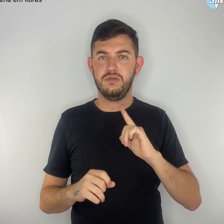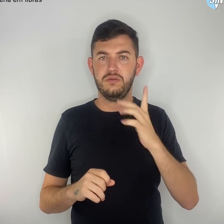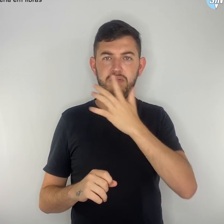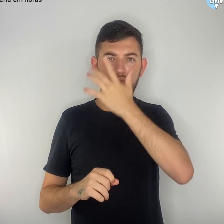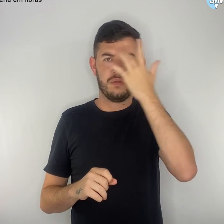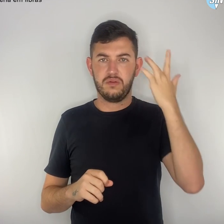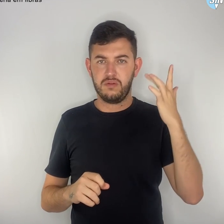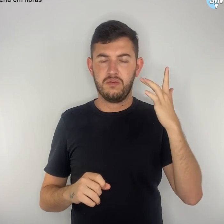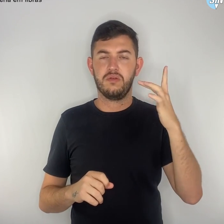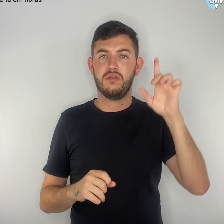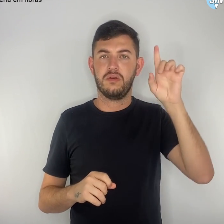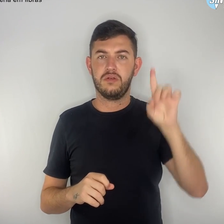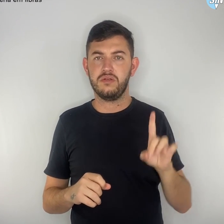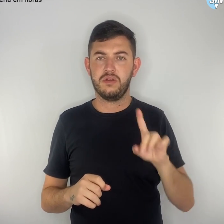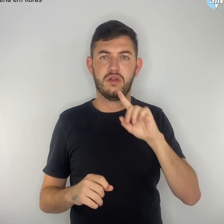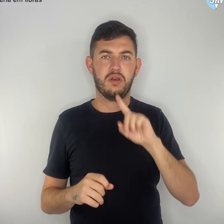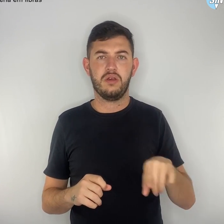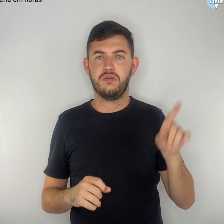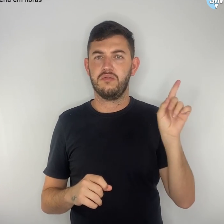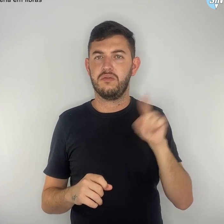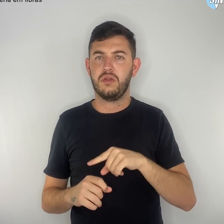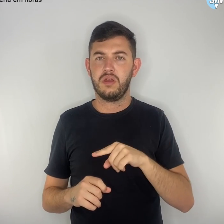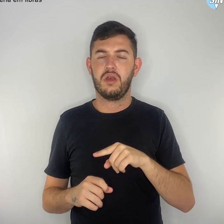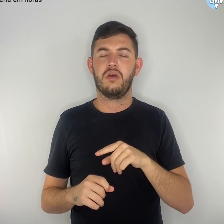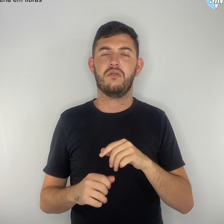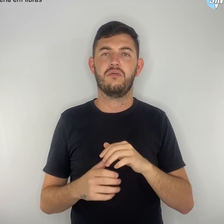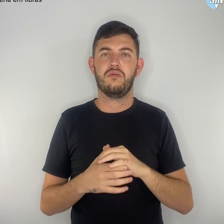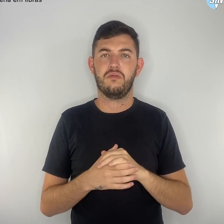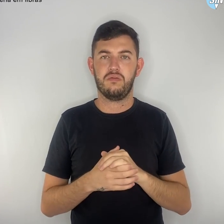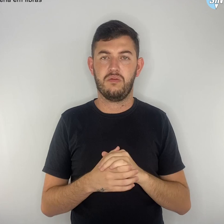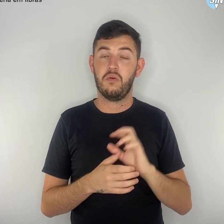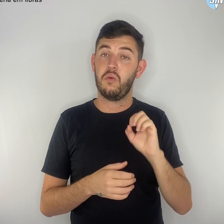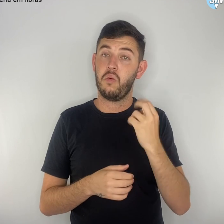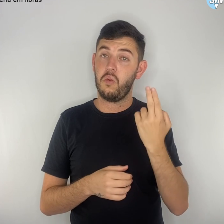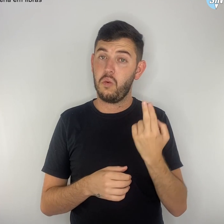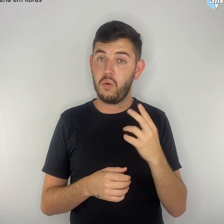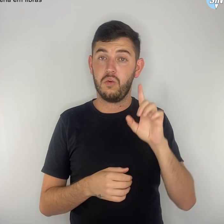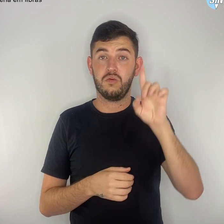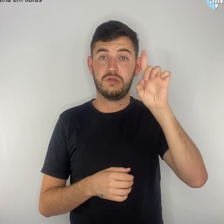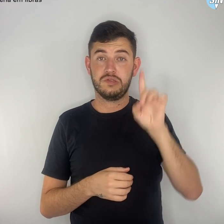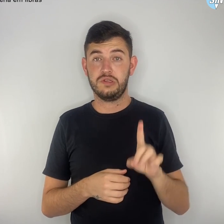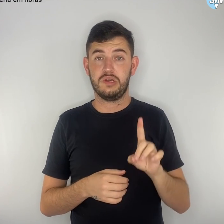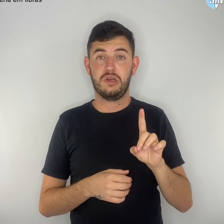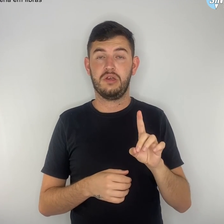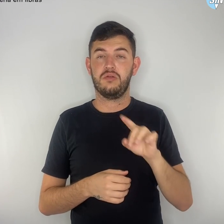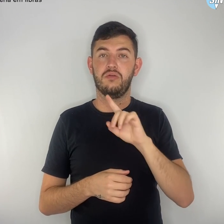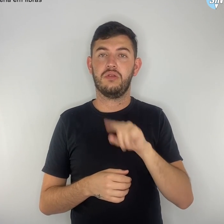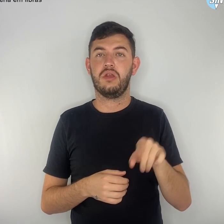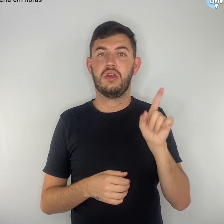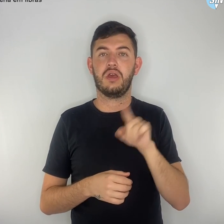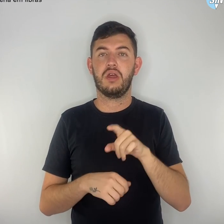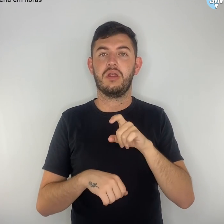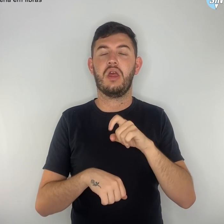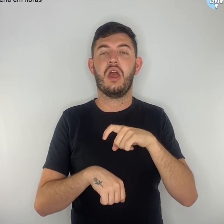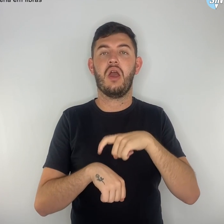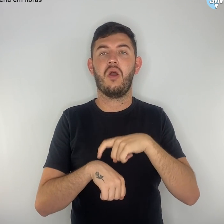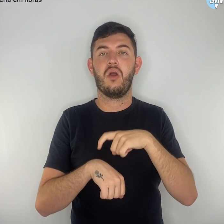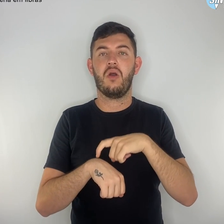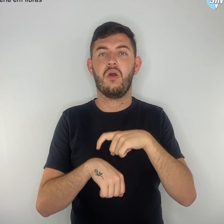o direito negado de alguma forma, ou o direito negado à redução toda ou em